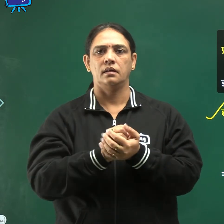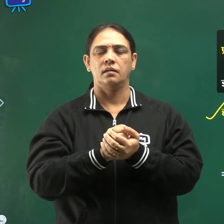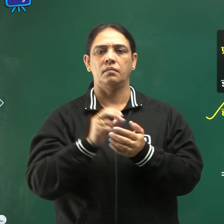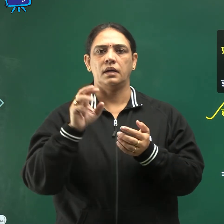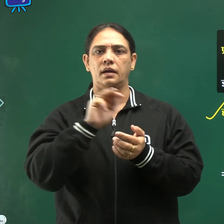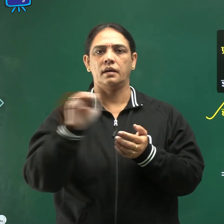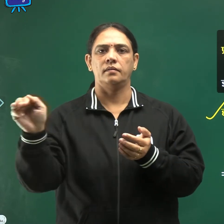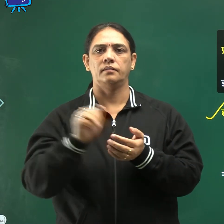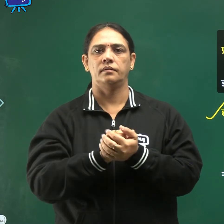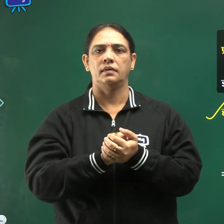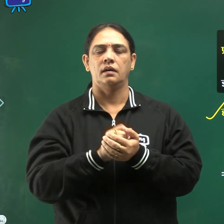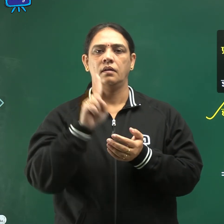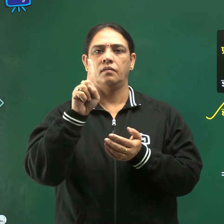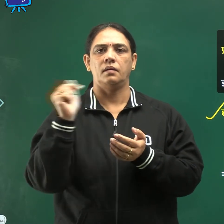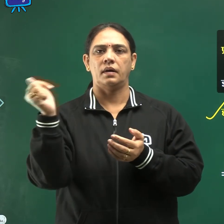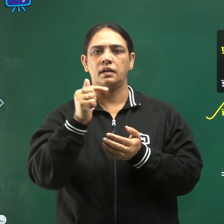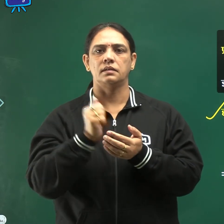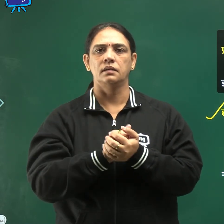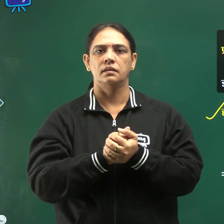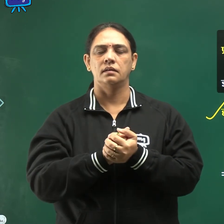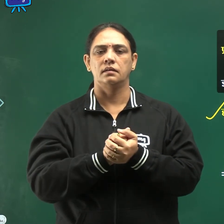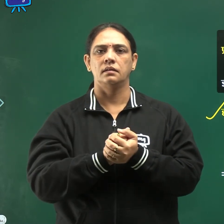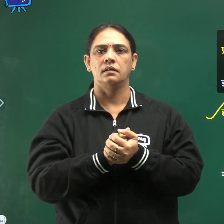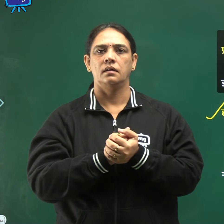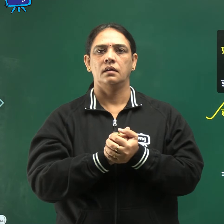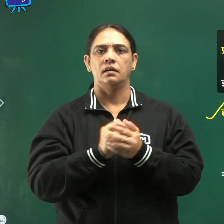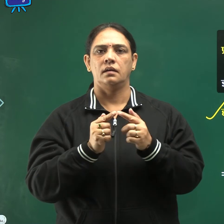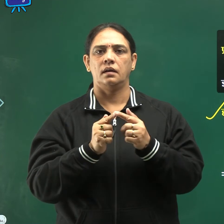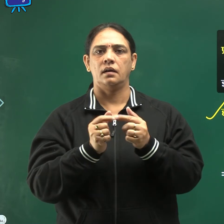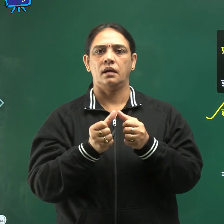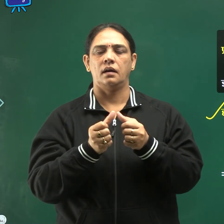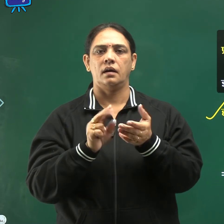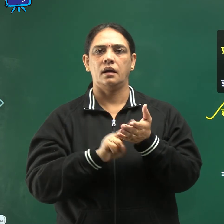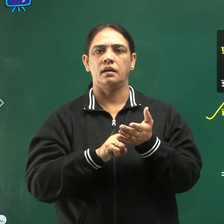बटे 1 माइनस टेन स्क्वायर